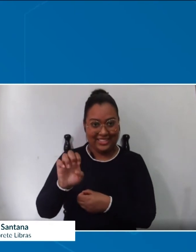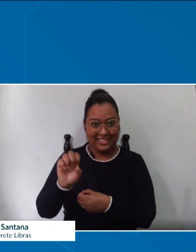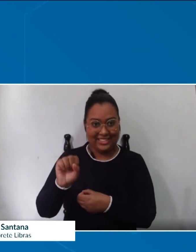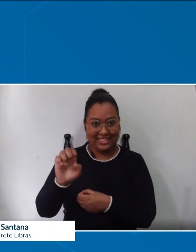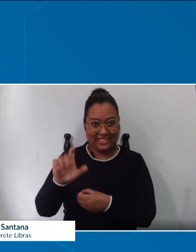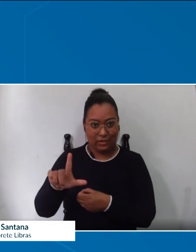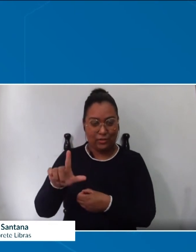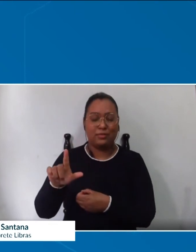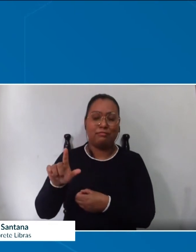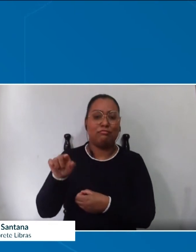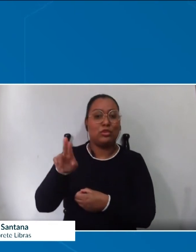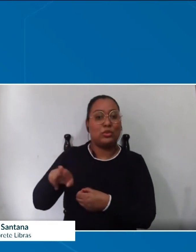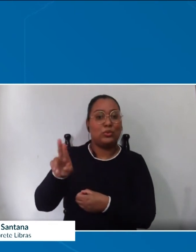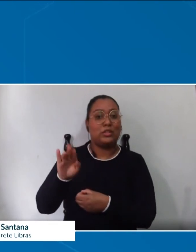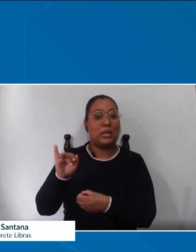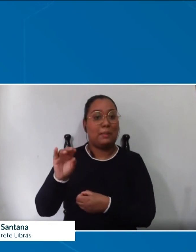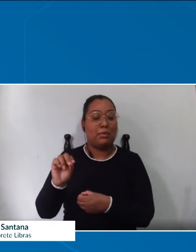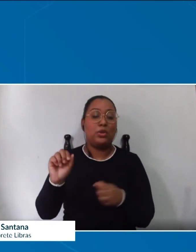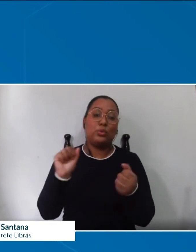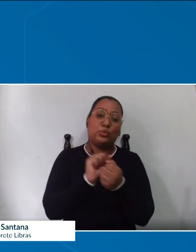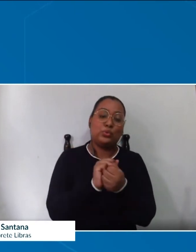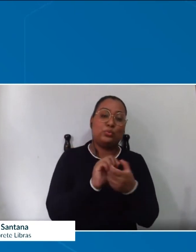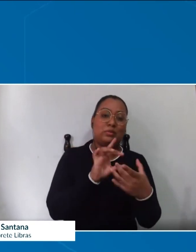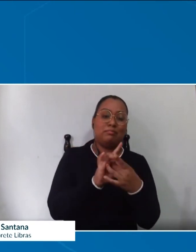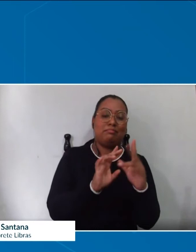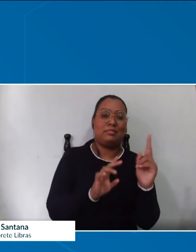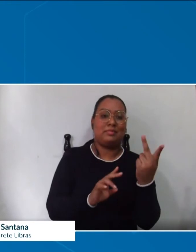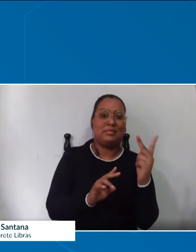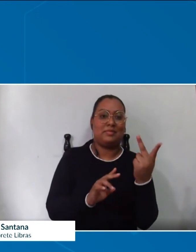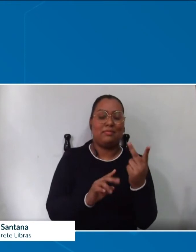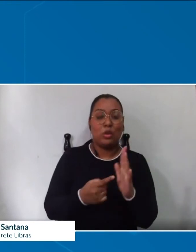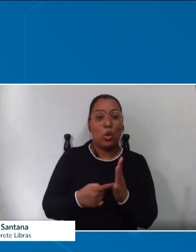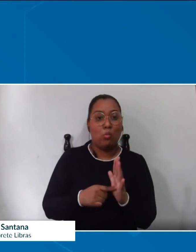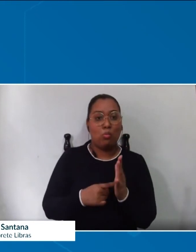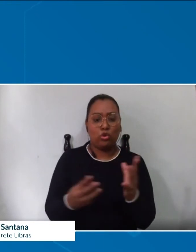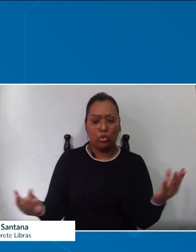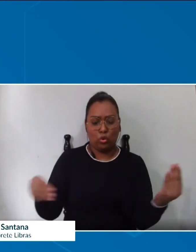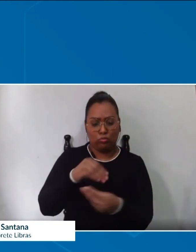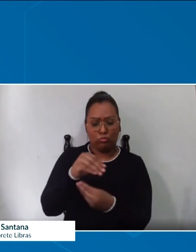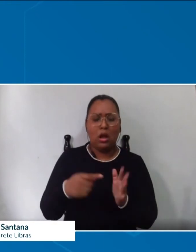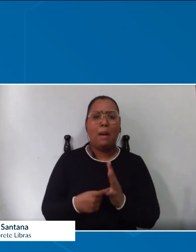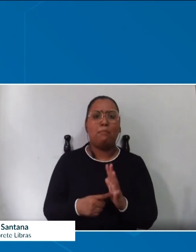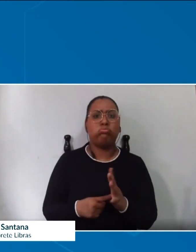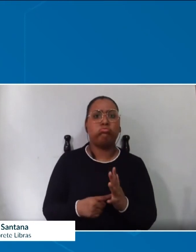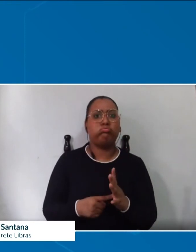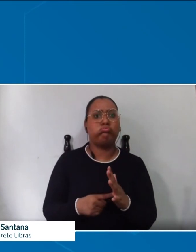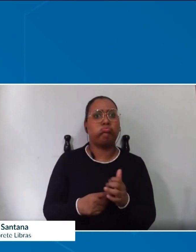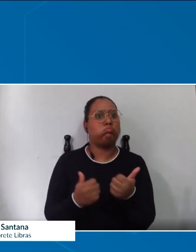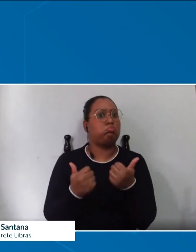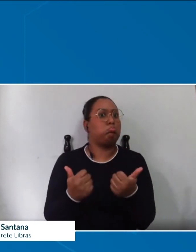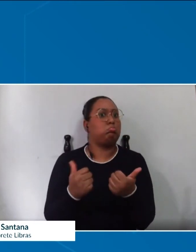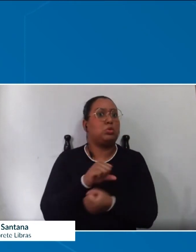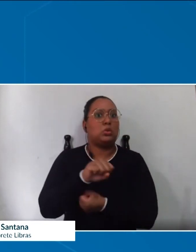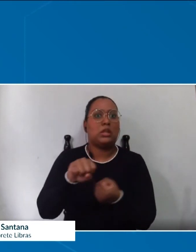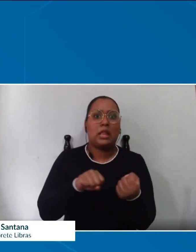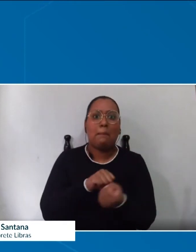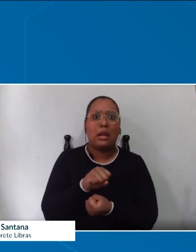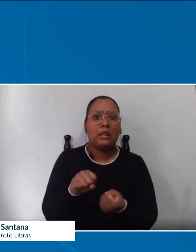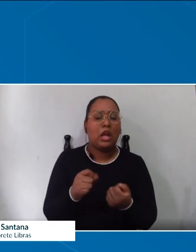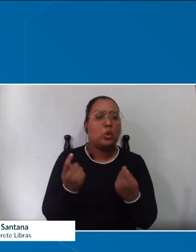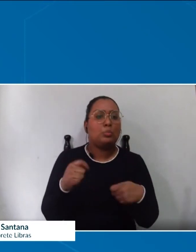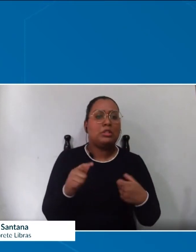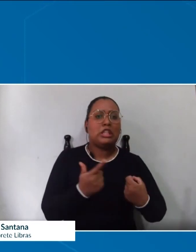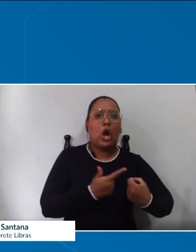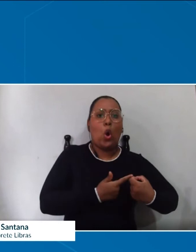e usar o hidrogênio, e o motor ficou 100% sustentável. A gente não precisou usar óleo